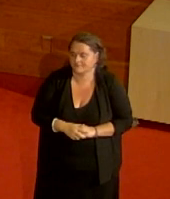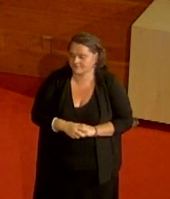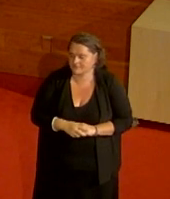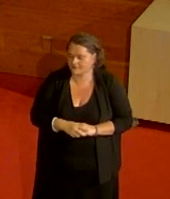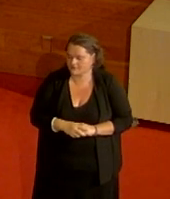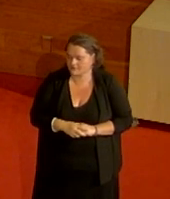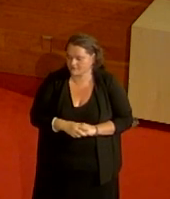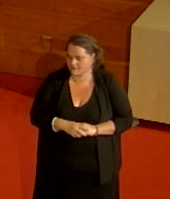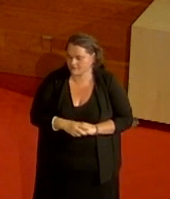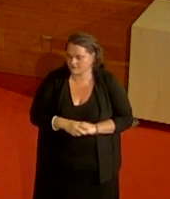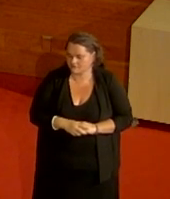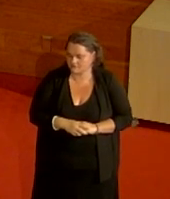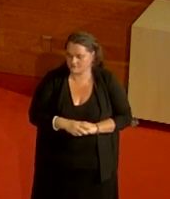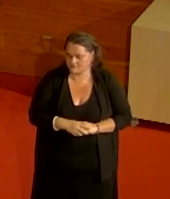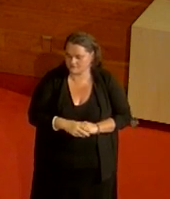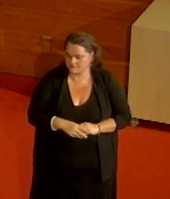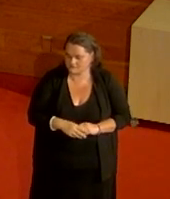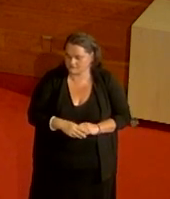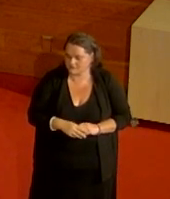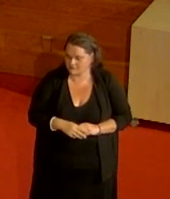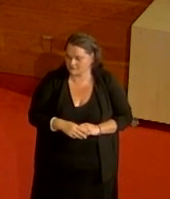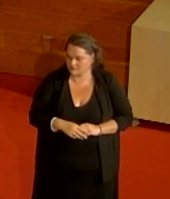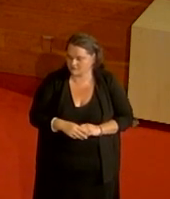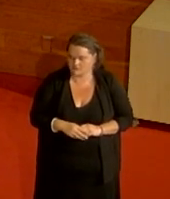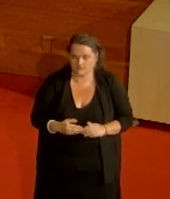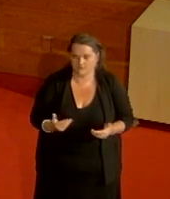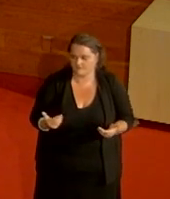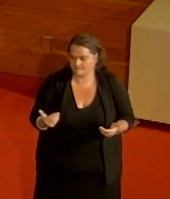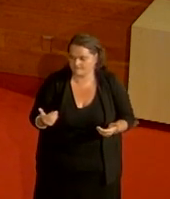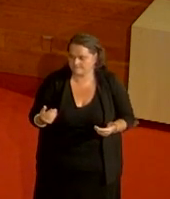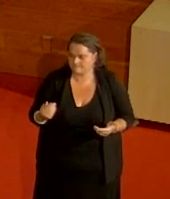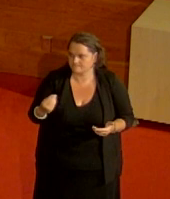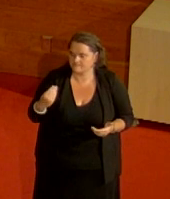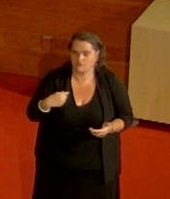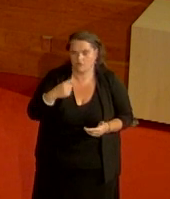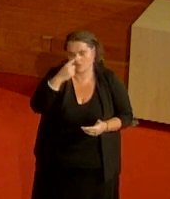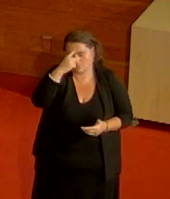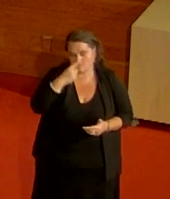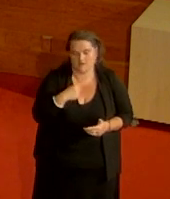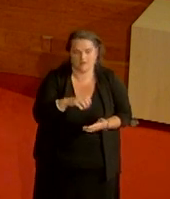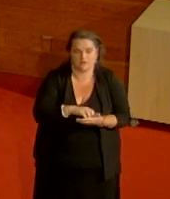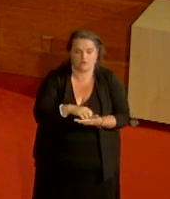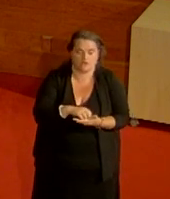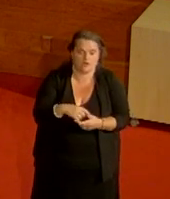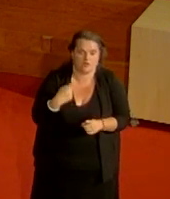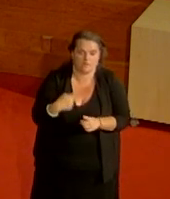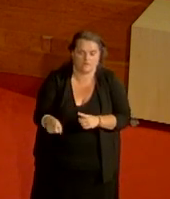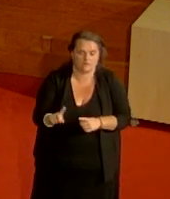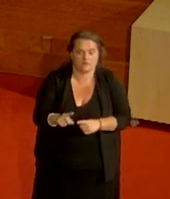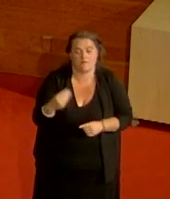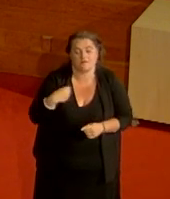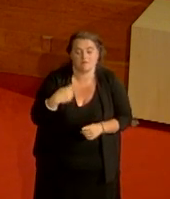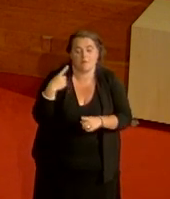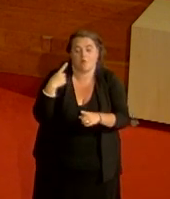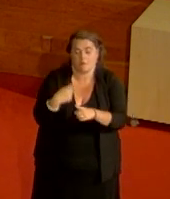derivado al desdibujamiento del objeto ya no es solamente el contexto lo que está en duda lo que está en duda es también el propio objeto que está amos